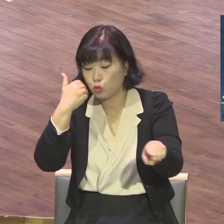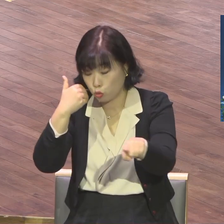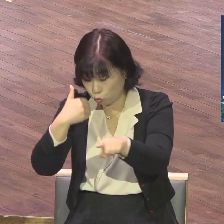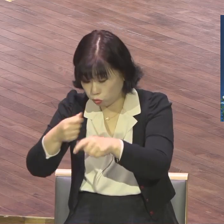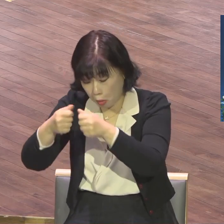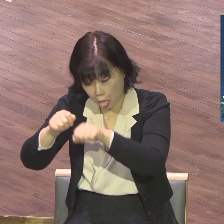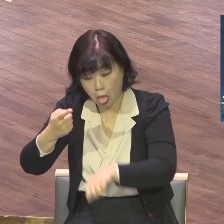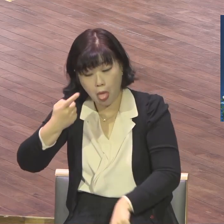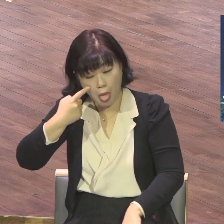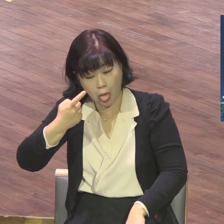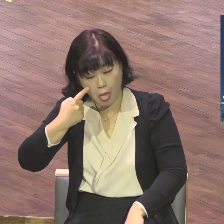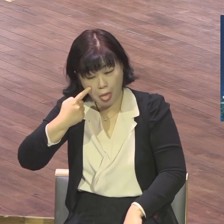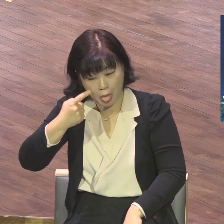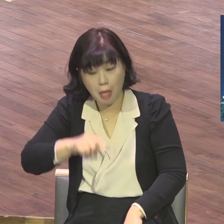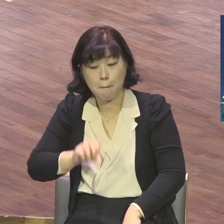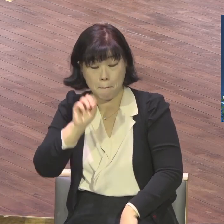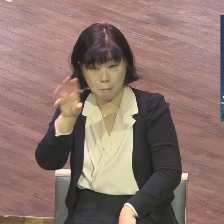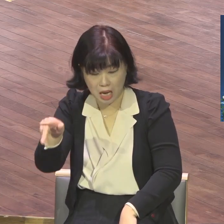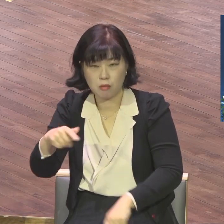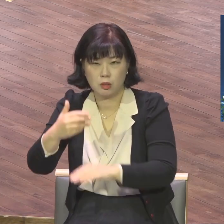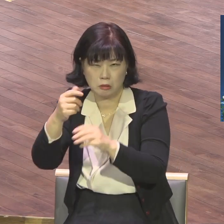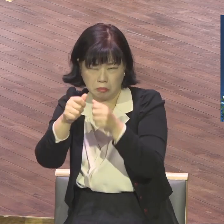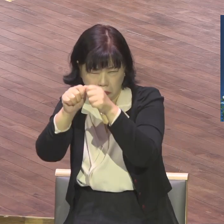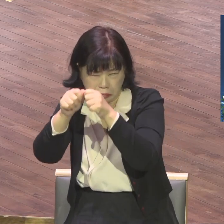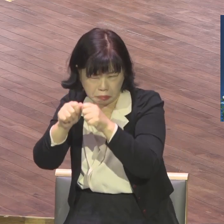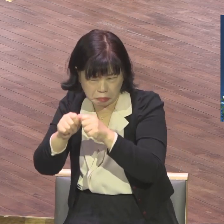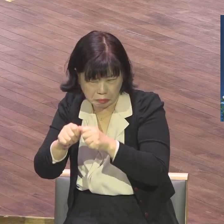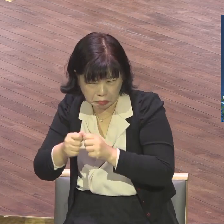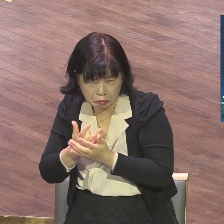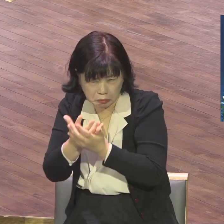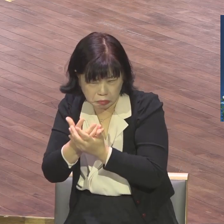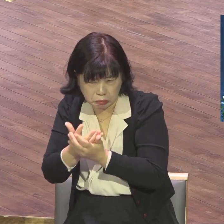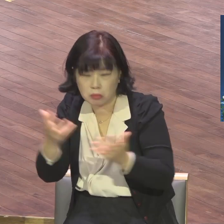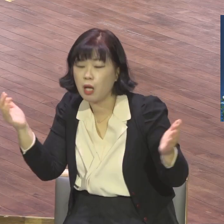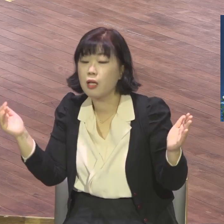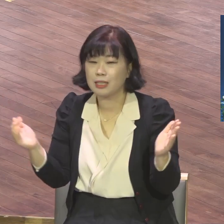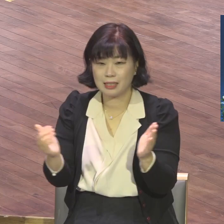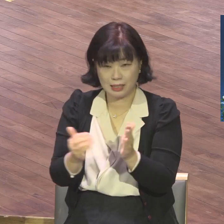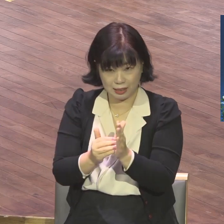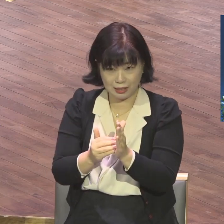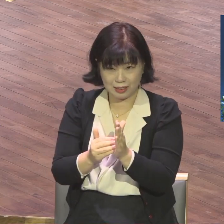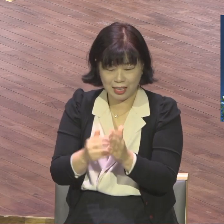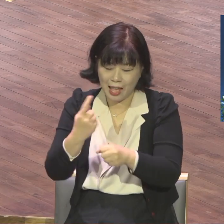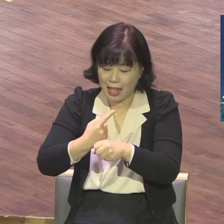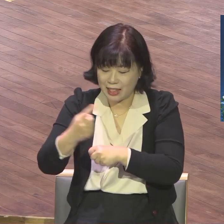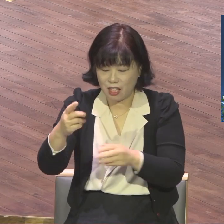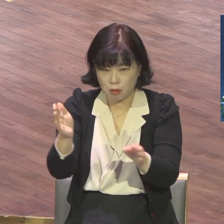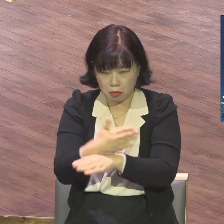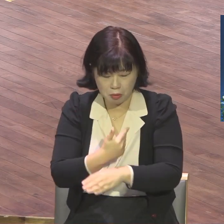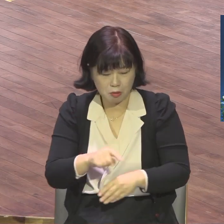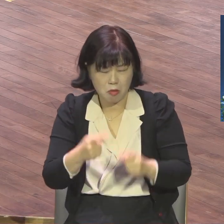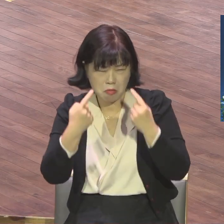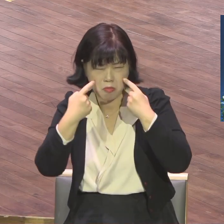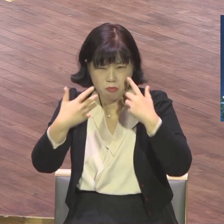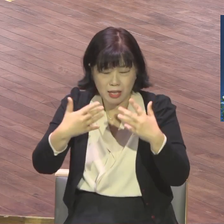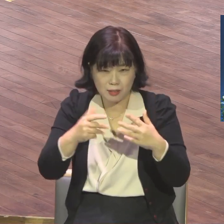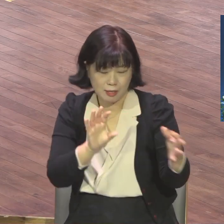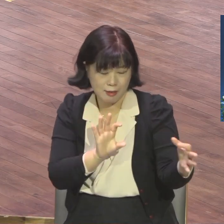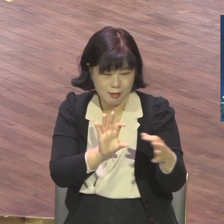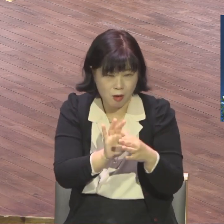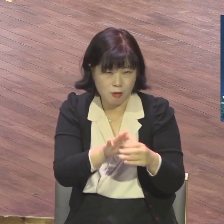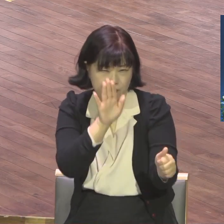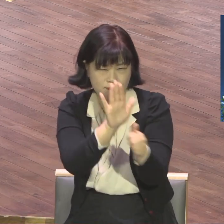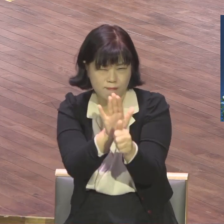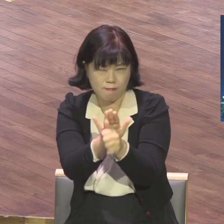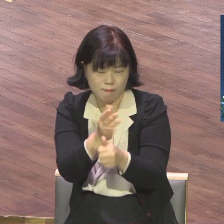전략, 실제로 분석을 다 끝났기 때문에 2024년부터는 사도 바울처럼 담대하게 거침없이 그 현장을